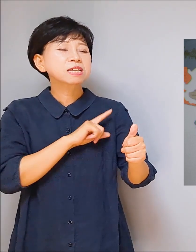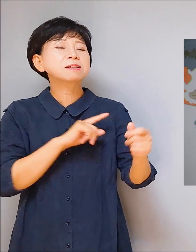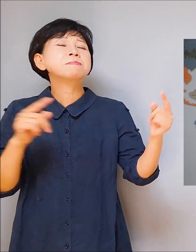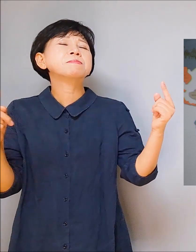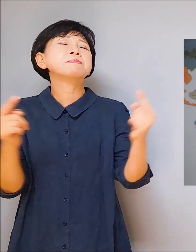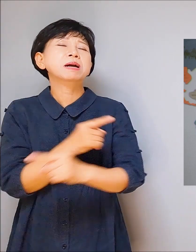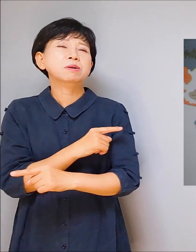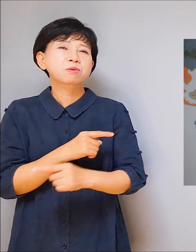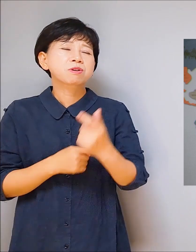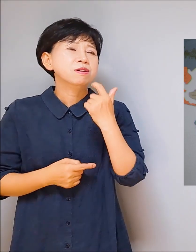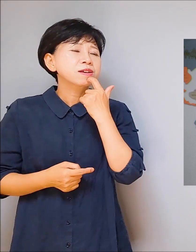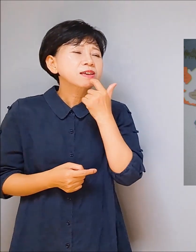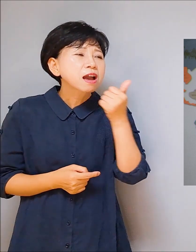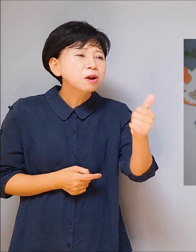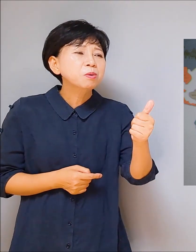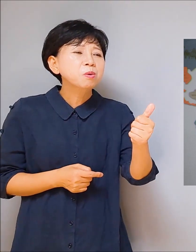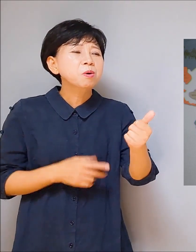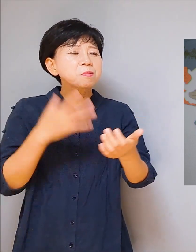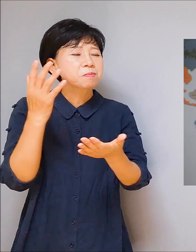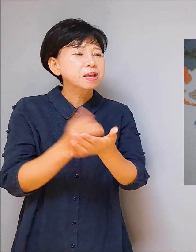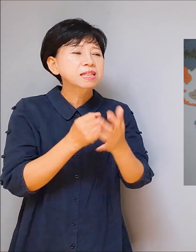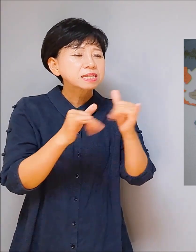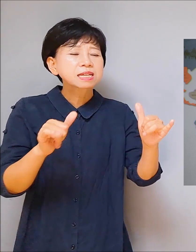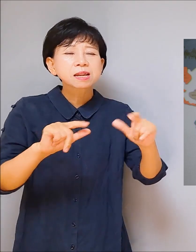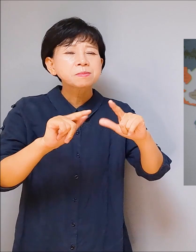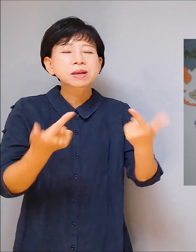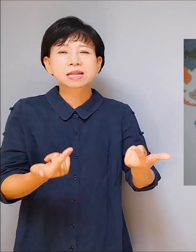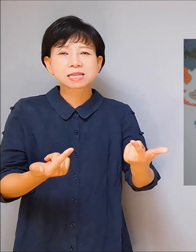마라, 이스라엘이라 해라.